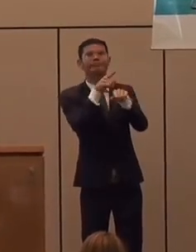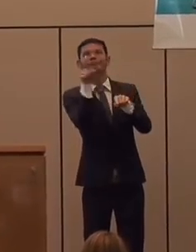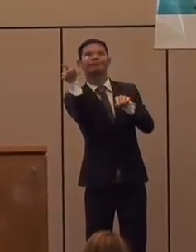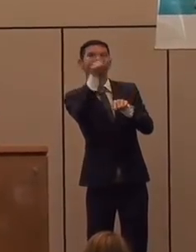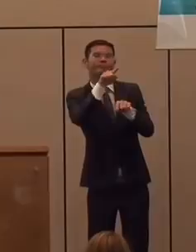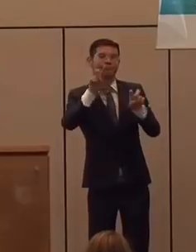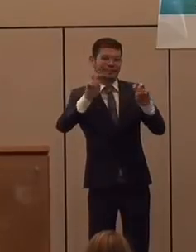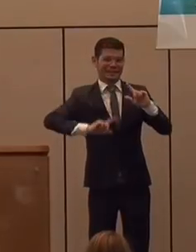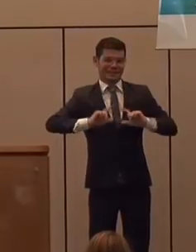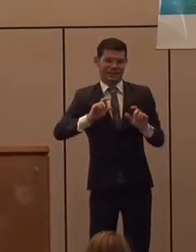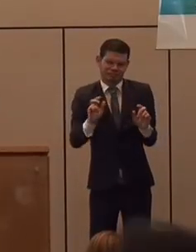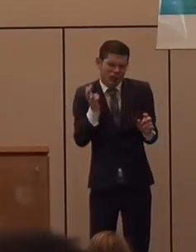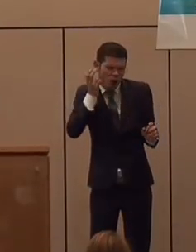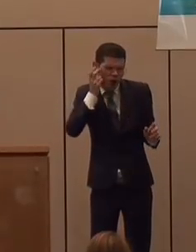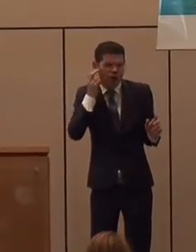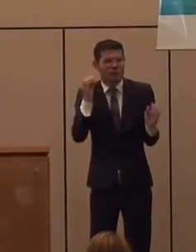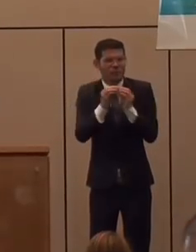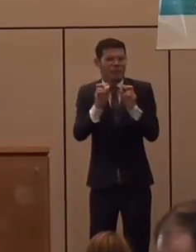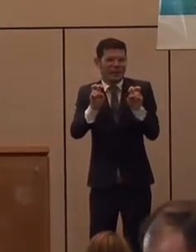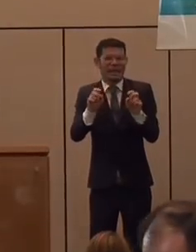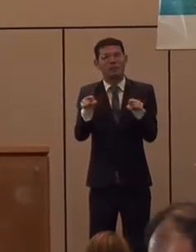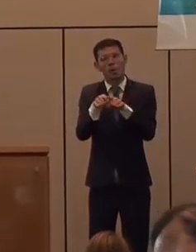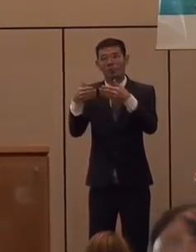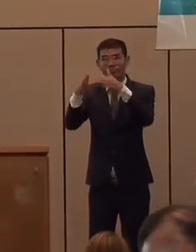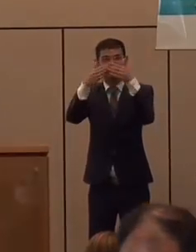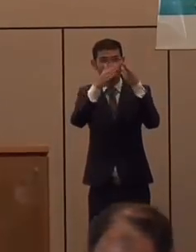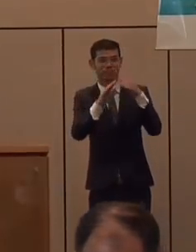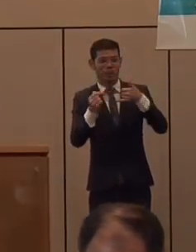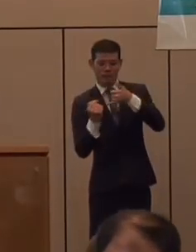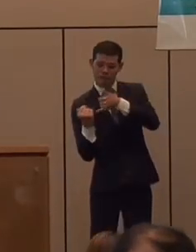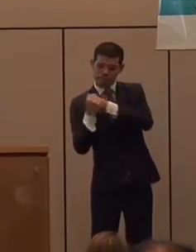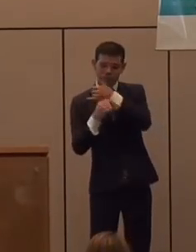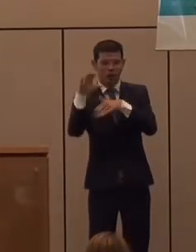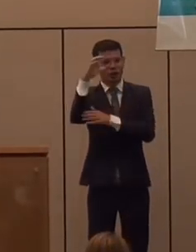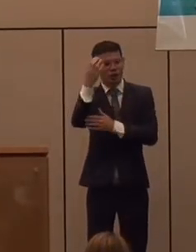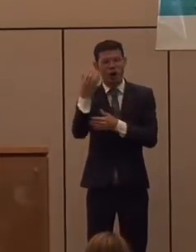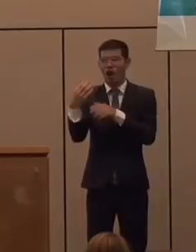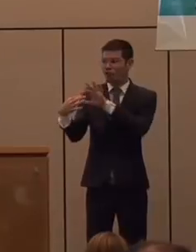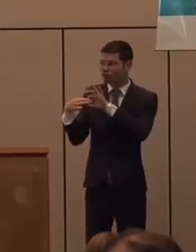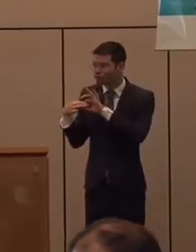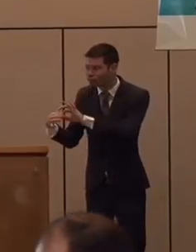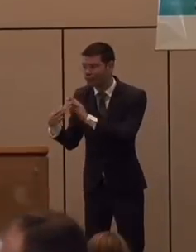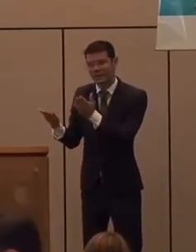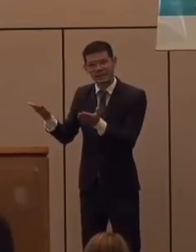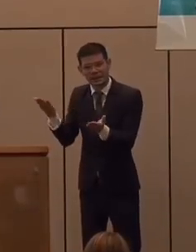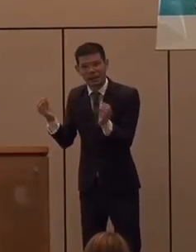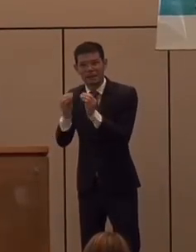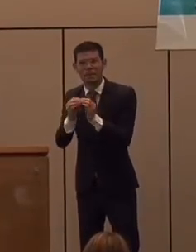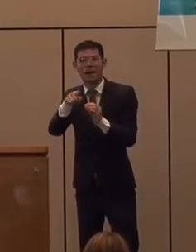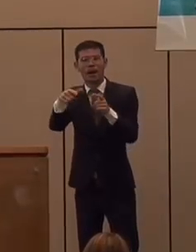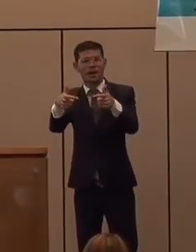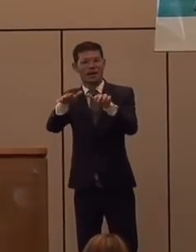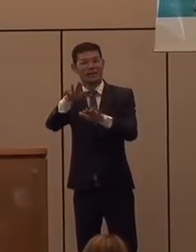en el lanzamiento que le estamos haciendo a todas las regiones de nuestro país de la mano de nuestros prestadores de servicios turísticos desde nuestra agencias de viajes